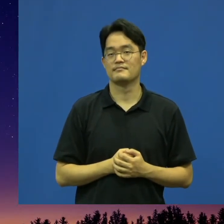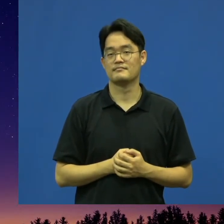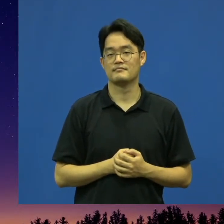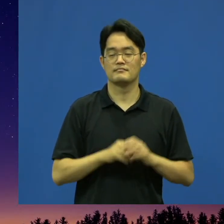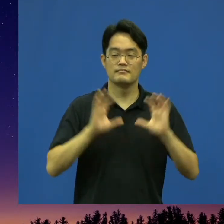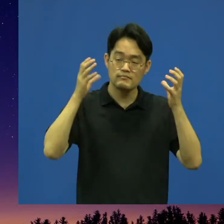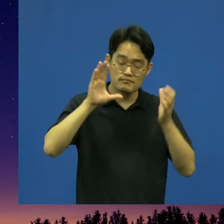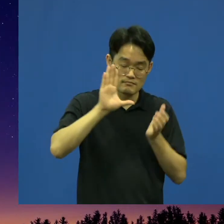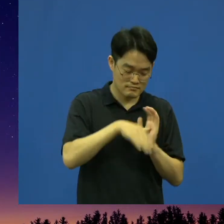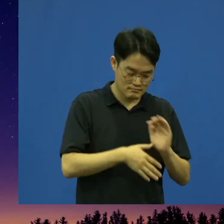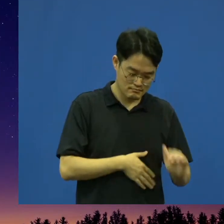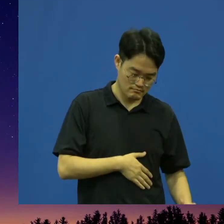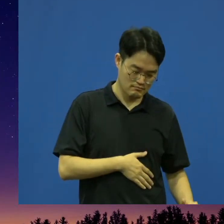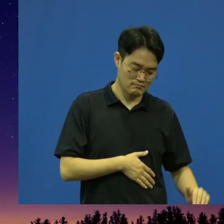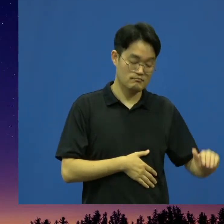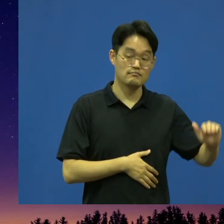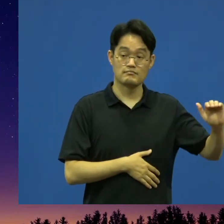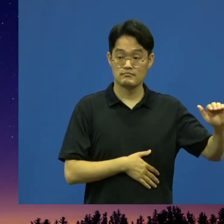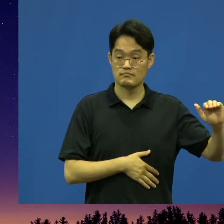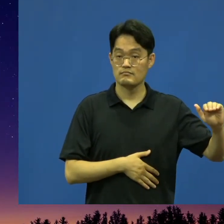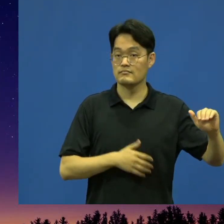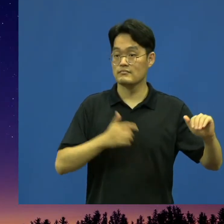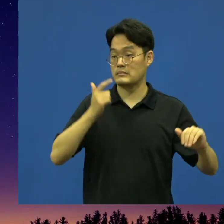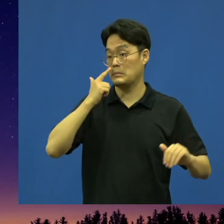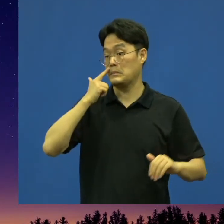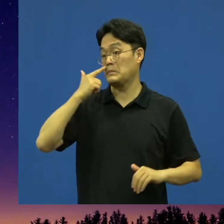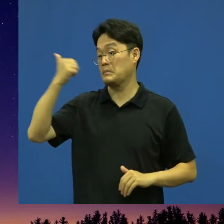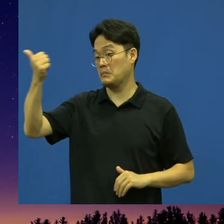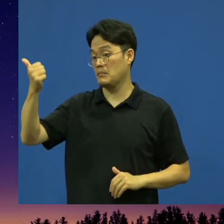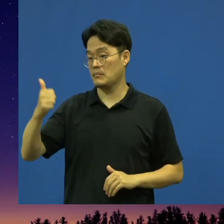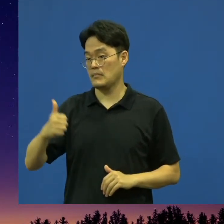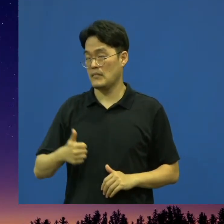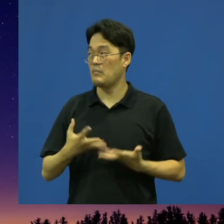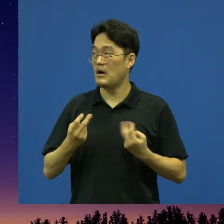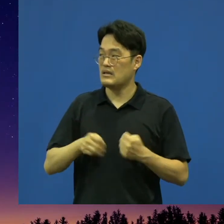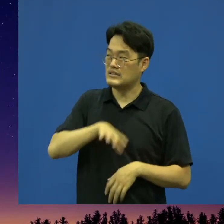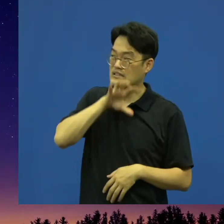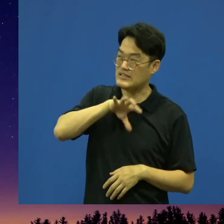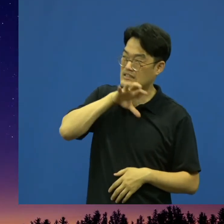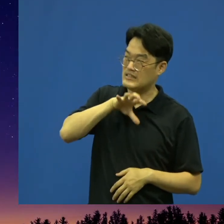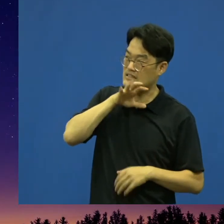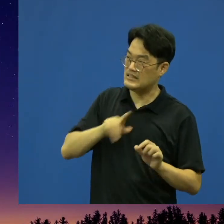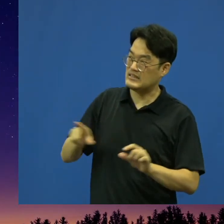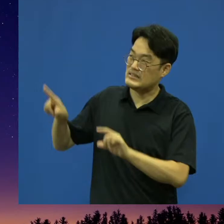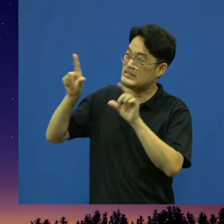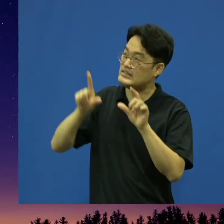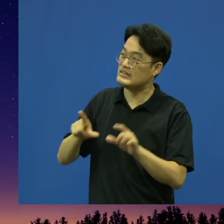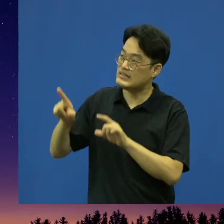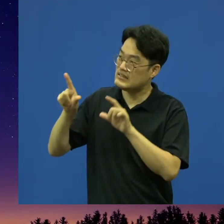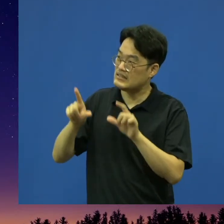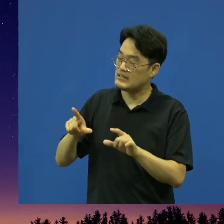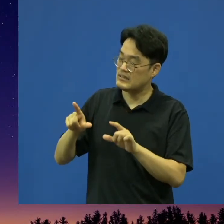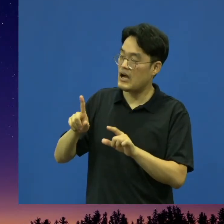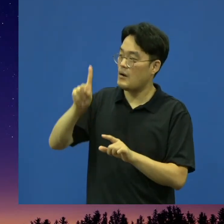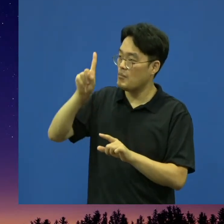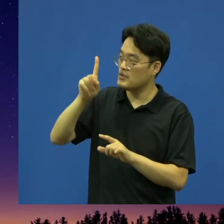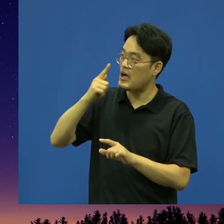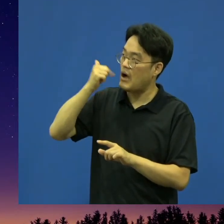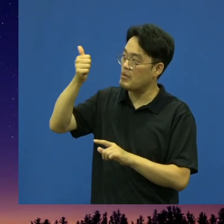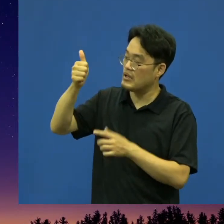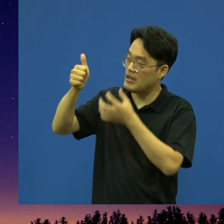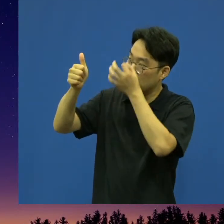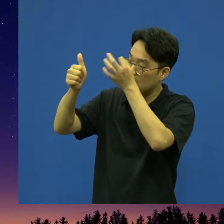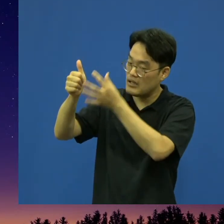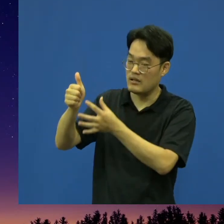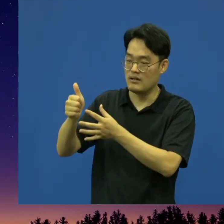어릴 때 자라면서 아버지한테 참 불평 많이 하면서 컸는데 한 번씩 죄송해요.